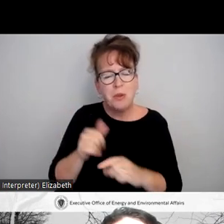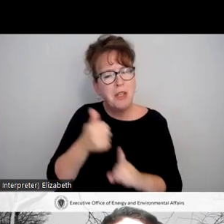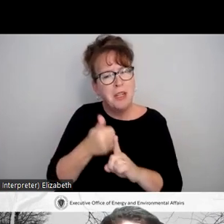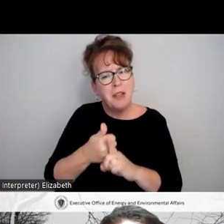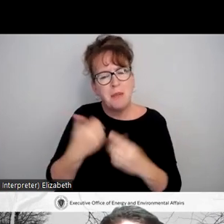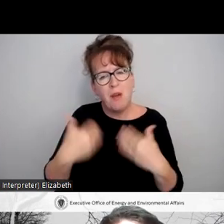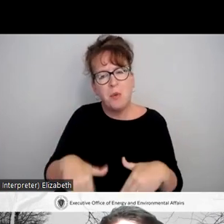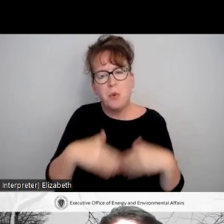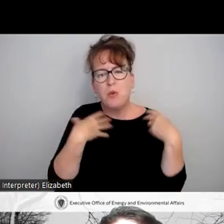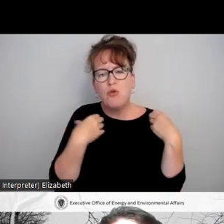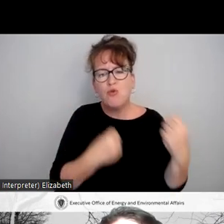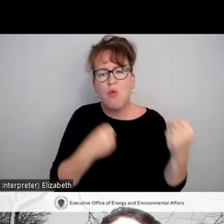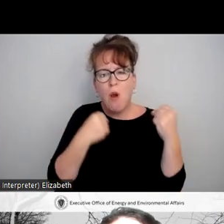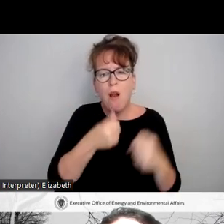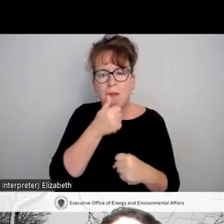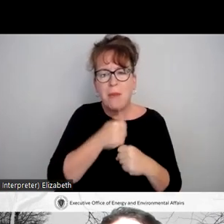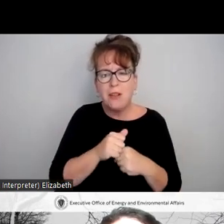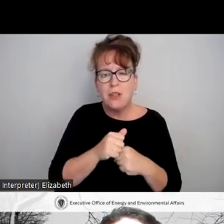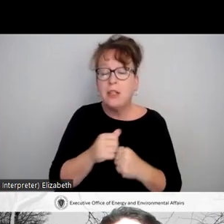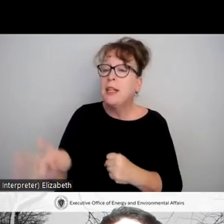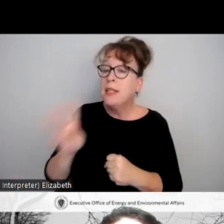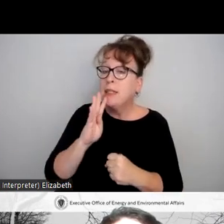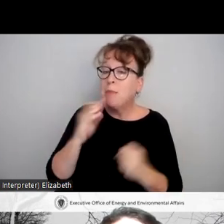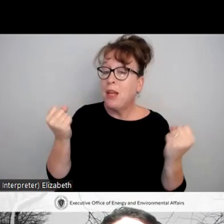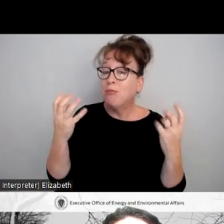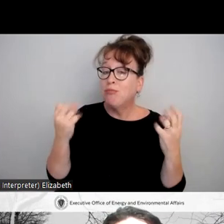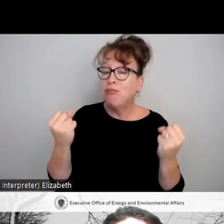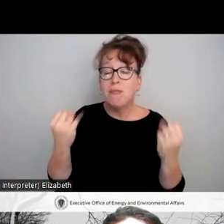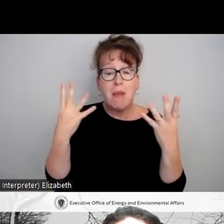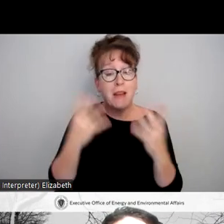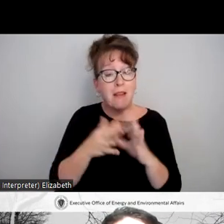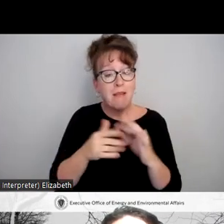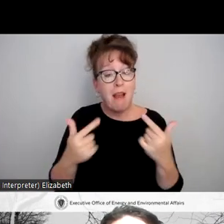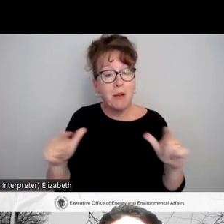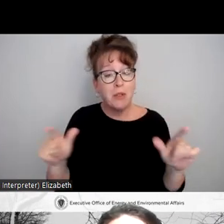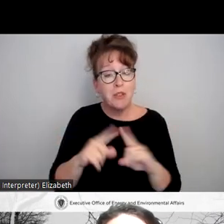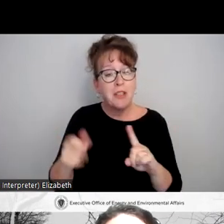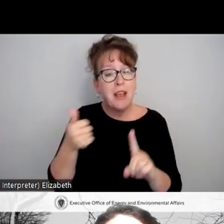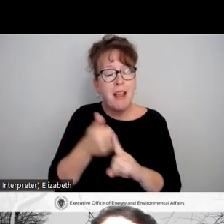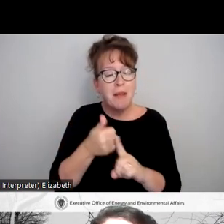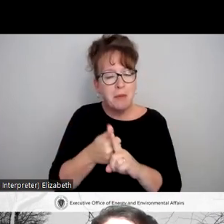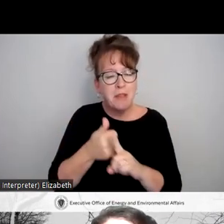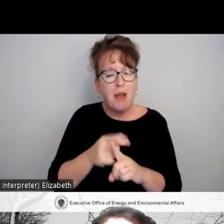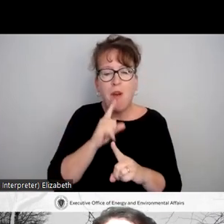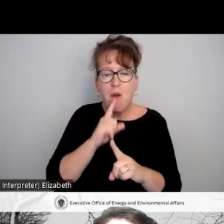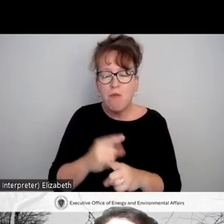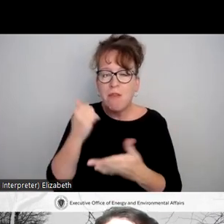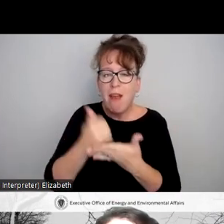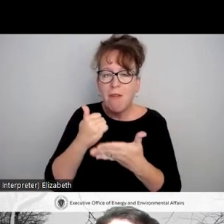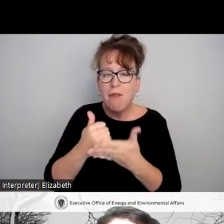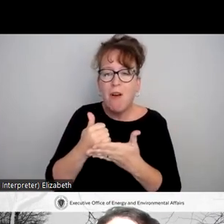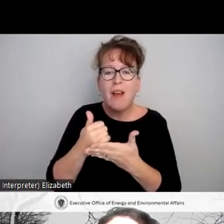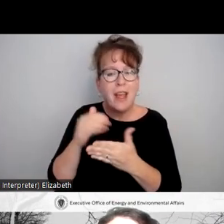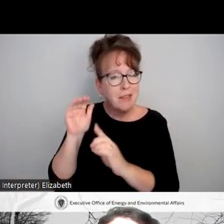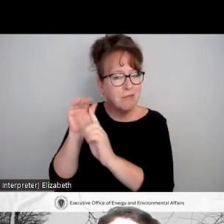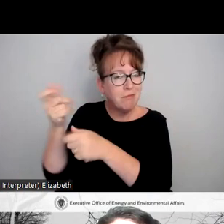respondiendo eh llamadas telefónicas son super pacientes eh Son multilenguas y